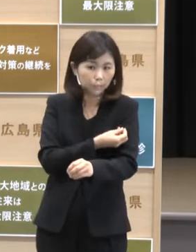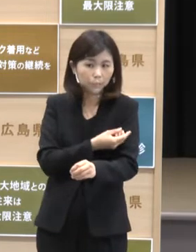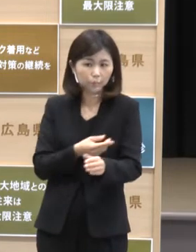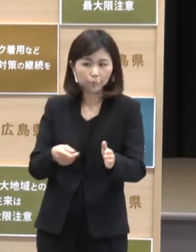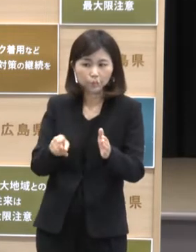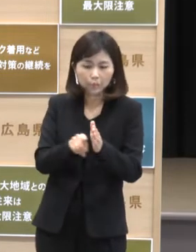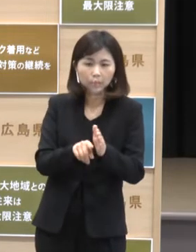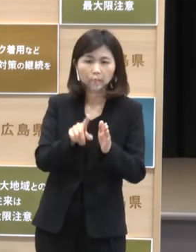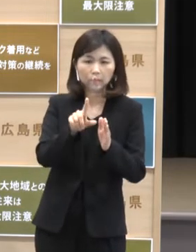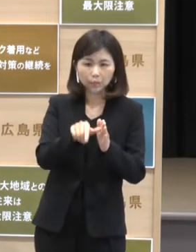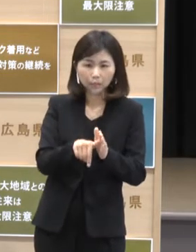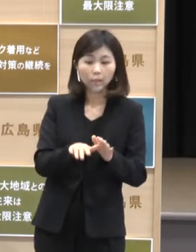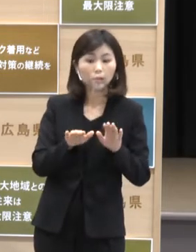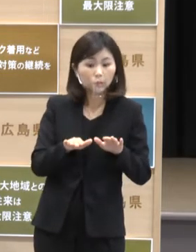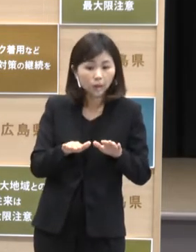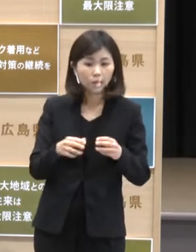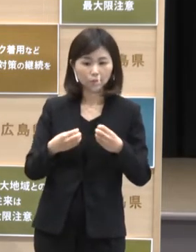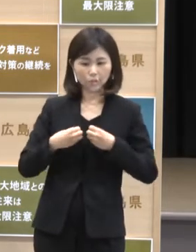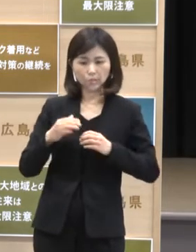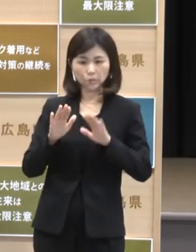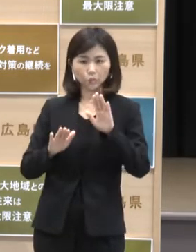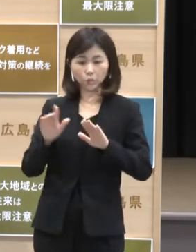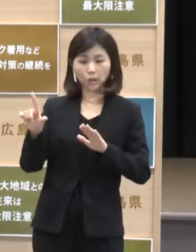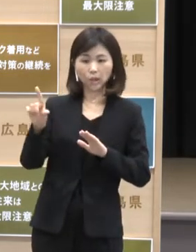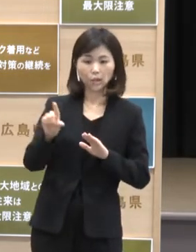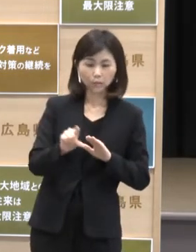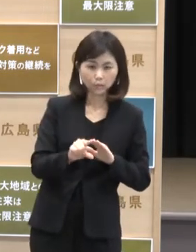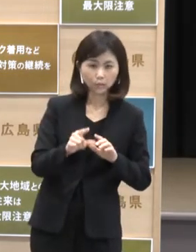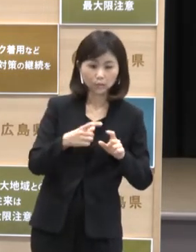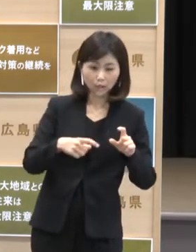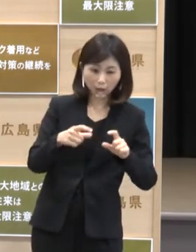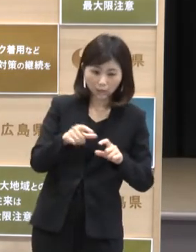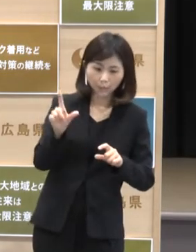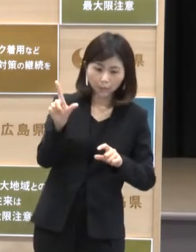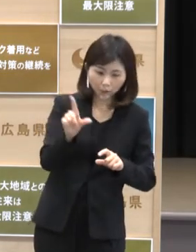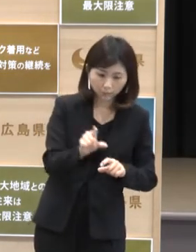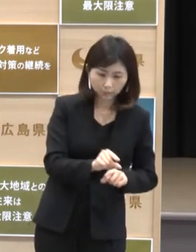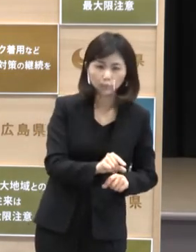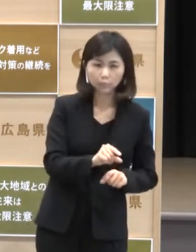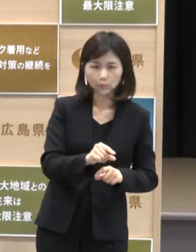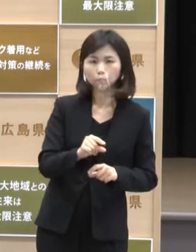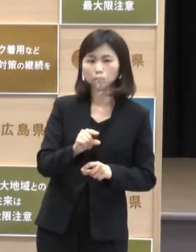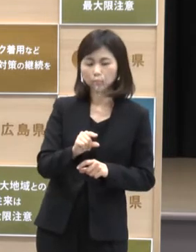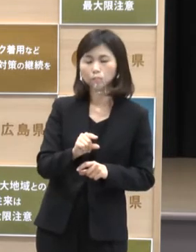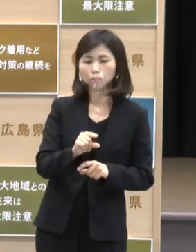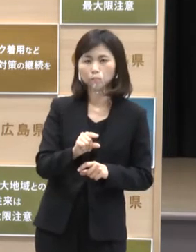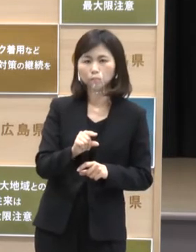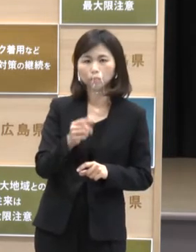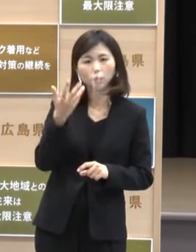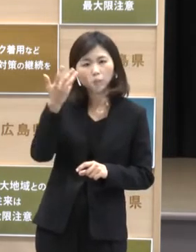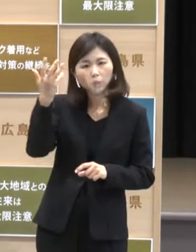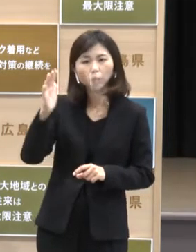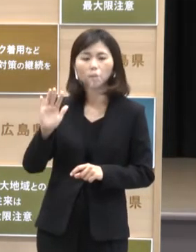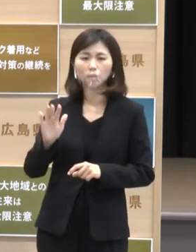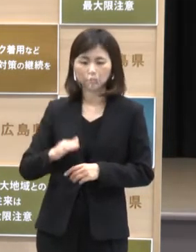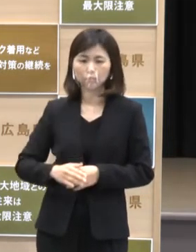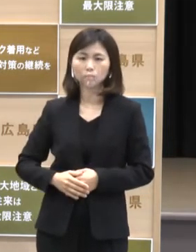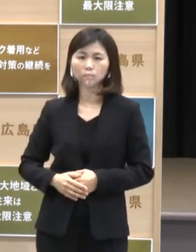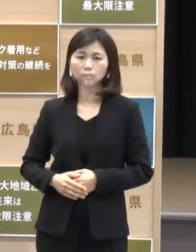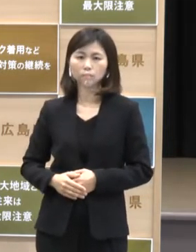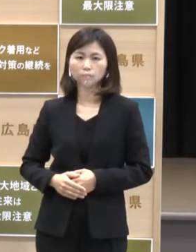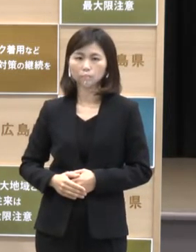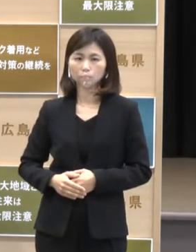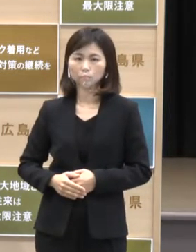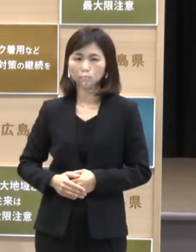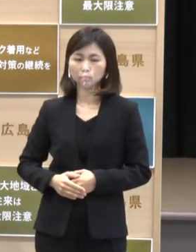の, この感染状況がさらに改善するということもですね期待されるので、そのまあ、ご自身